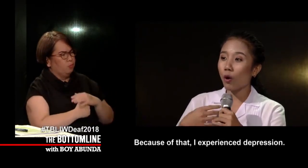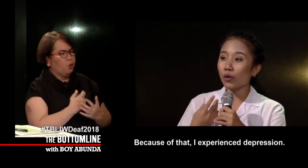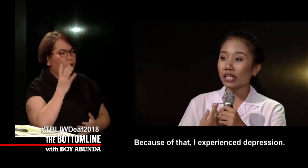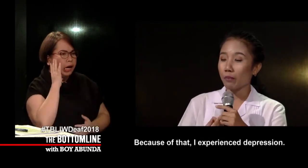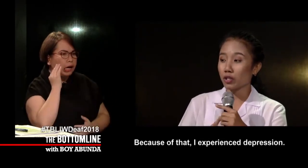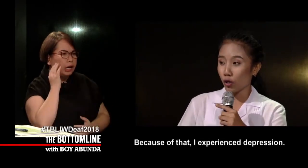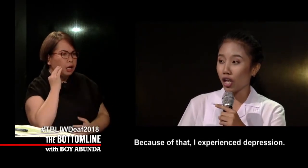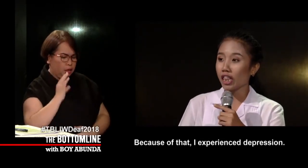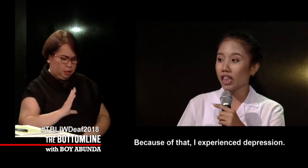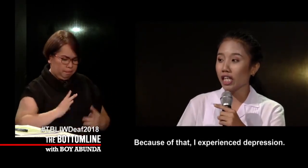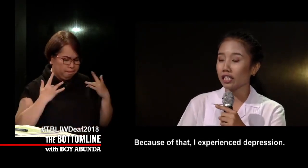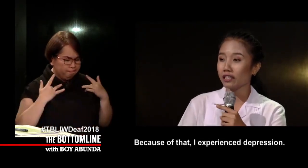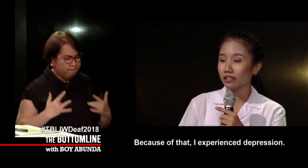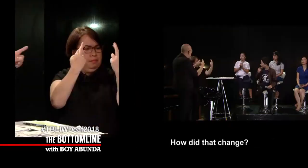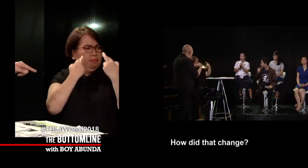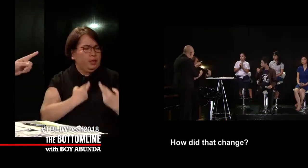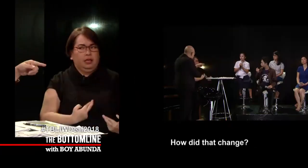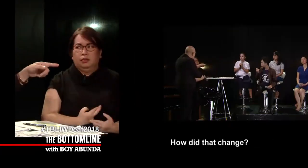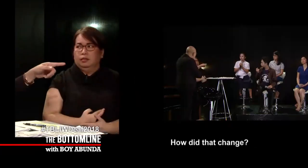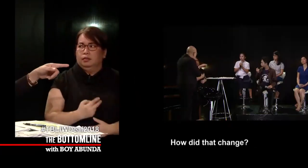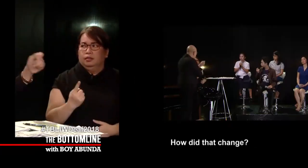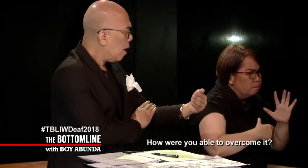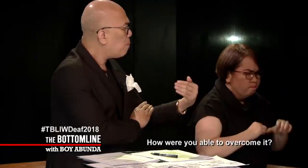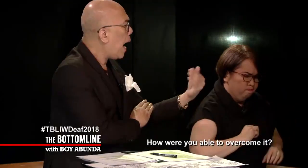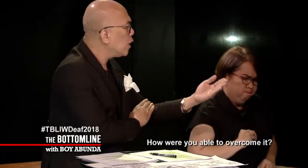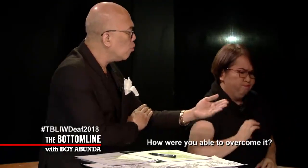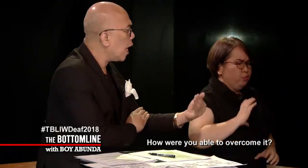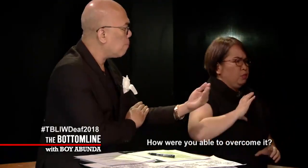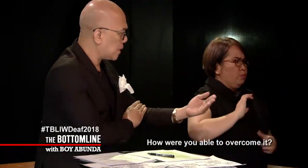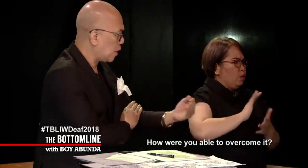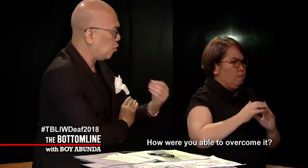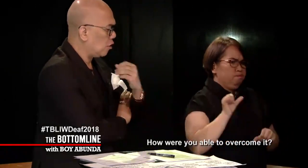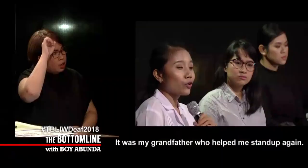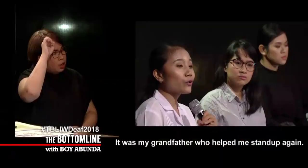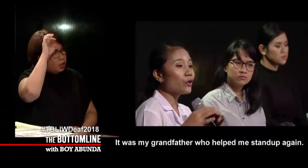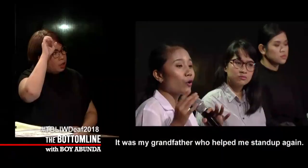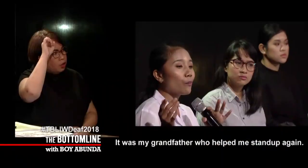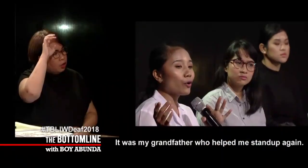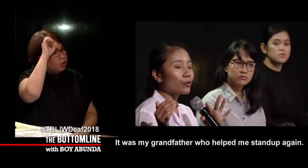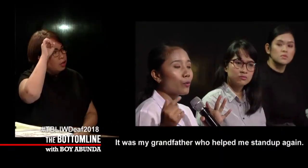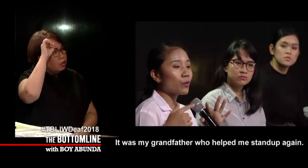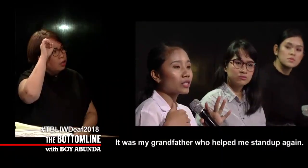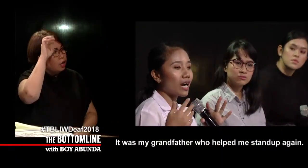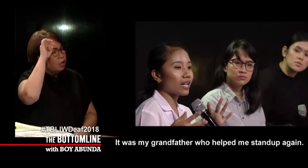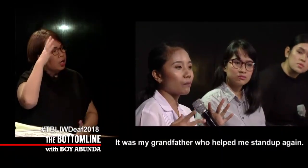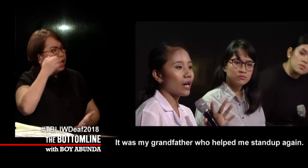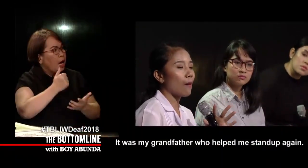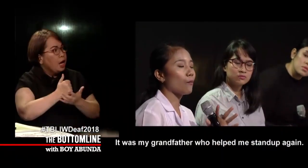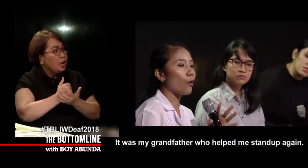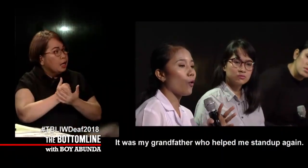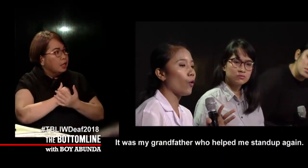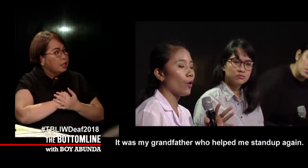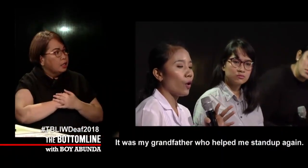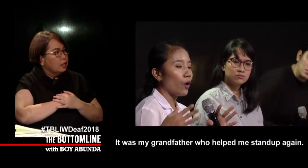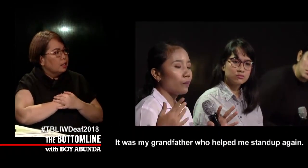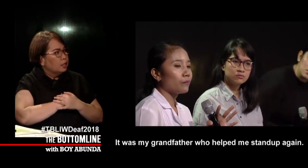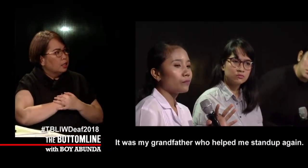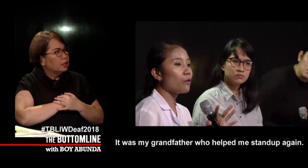naka-experience po ako ng depression. Paano nabago yun? Paano mo nalampasan yun? Yung lolo ko po yung tumulong sa akin para